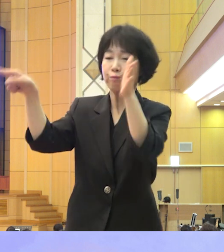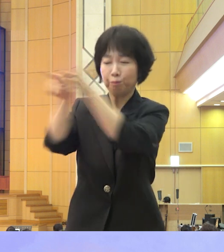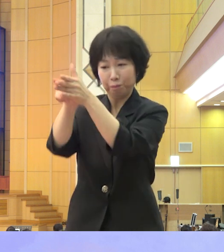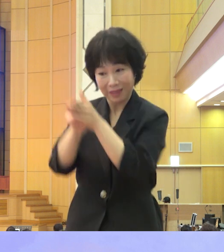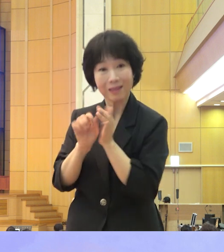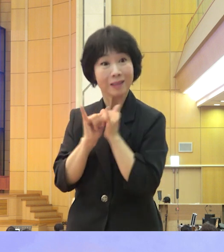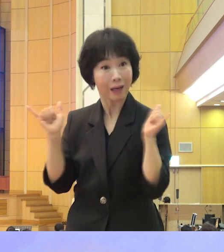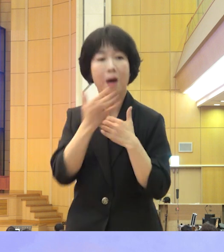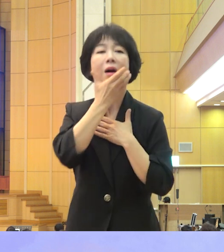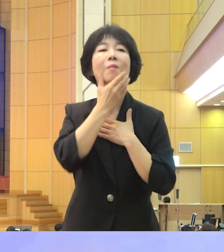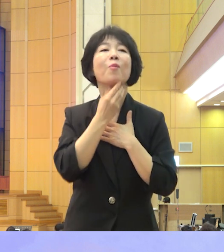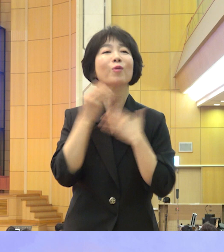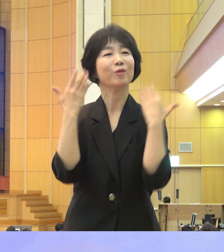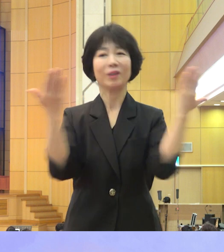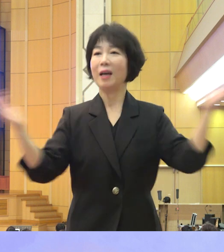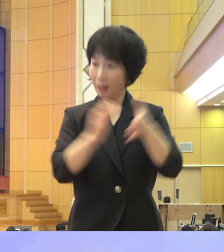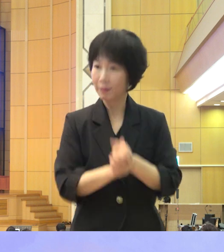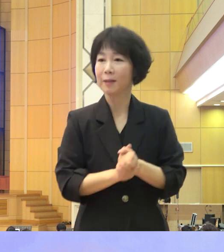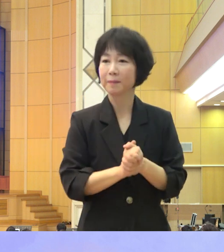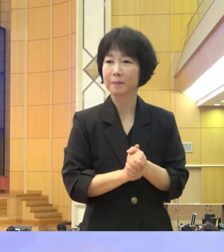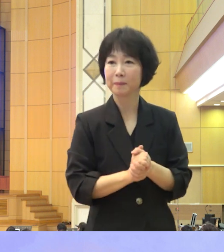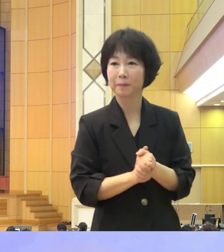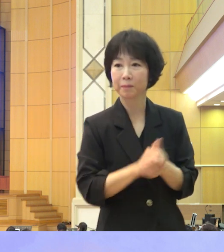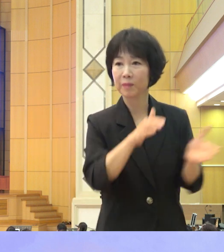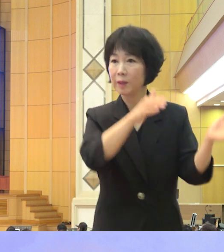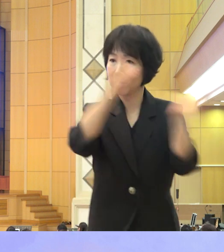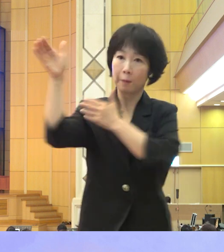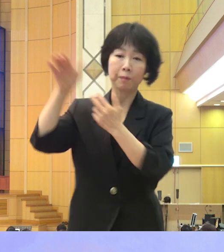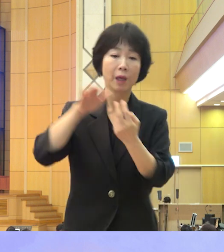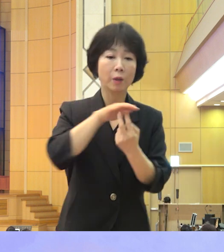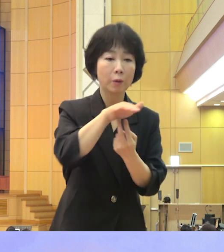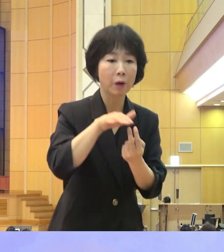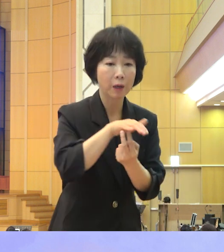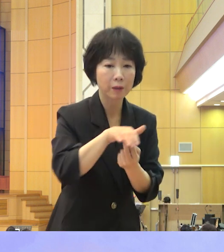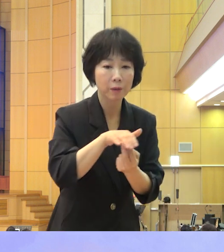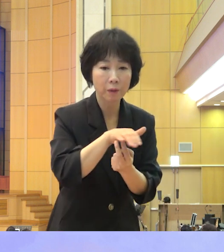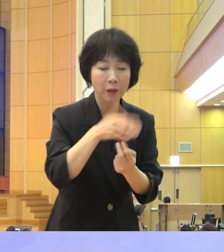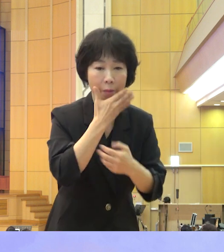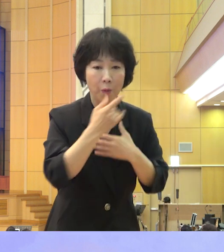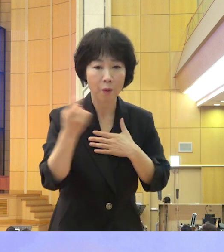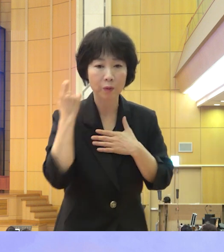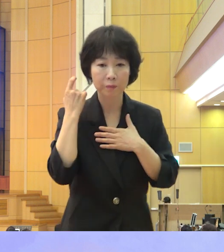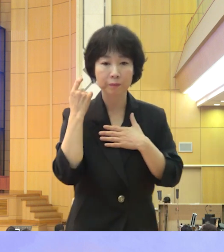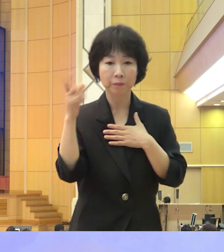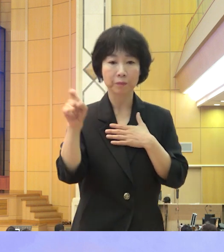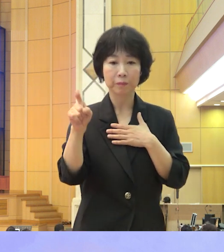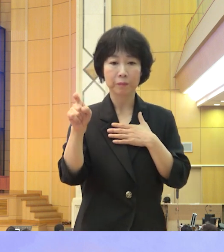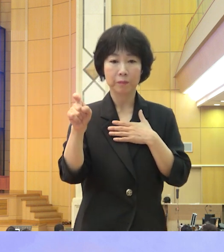자에게 복이 있습니다. 요한복음 11장 25절로 가볼까요?